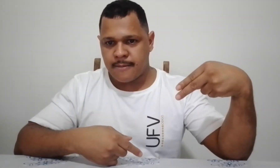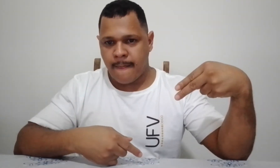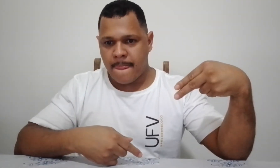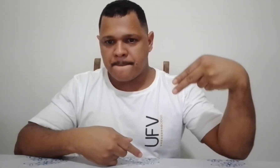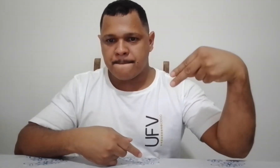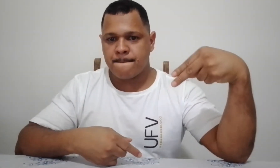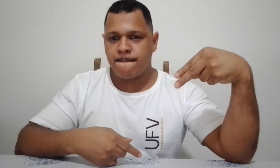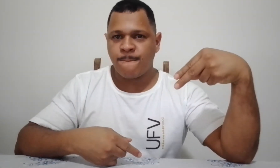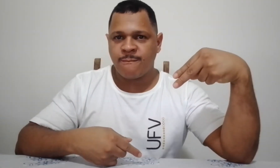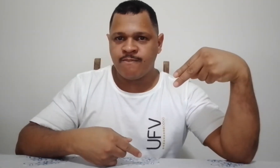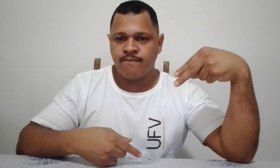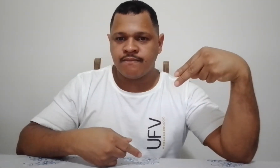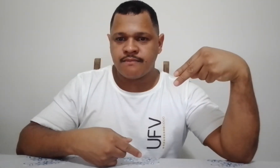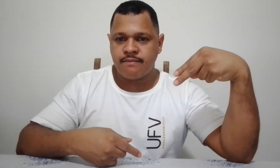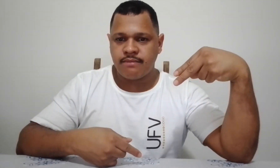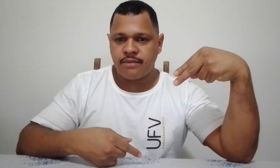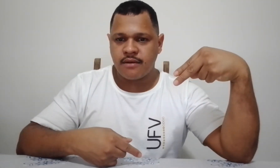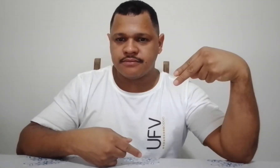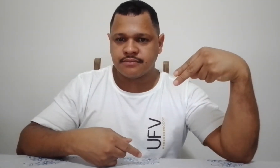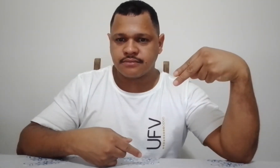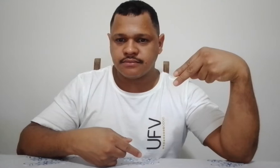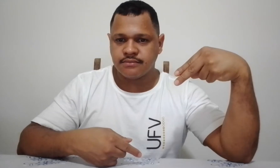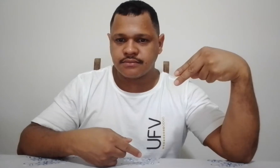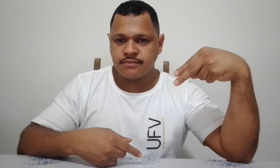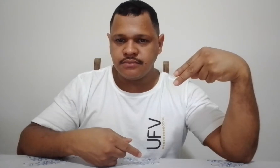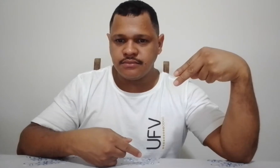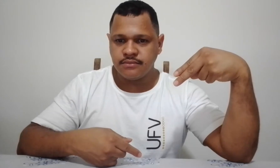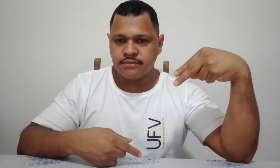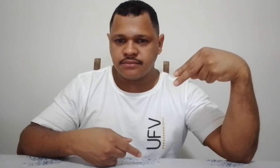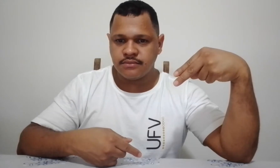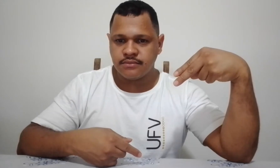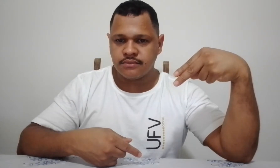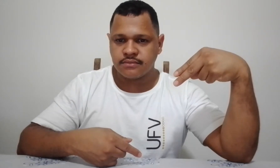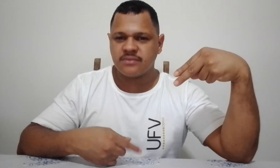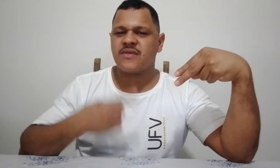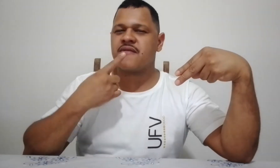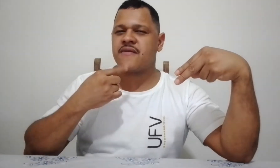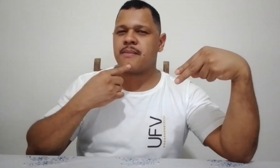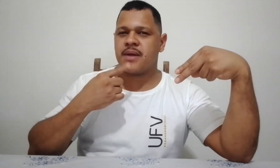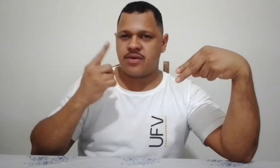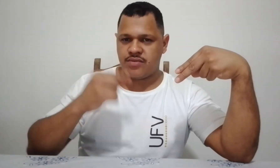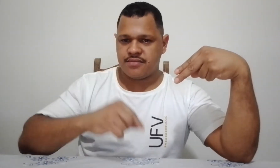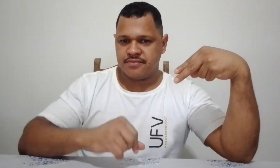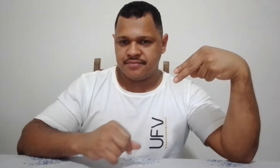gente já viu anteriormente. E olha só o que acontece. Na posição